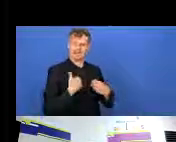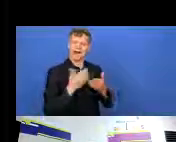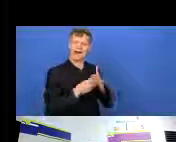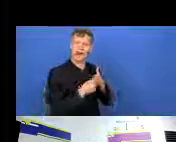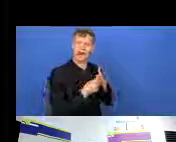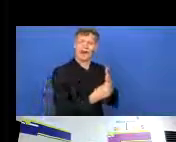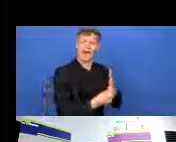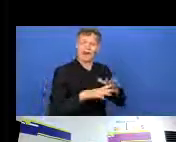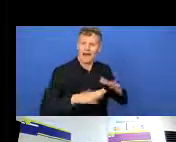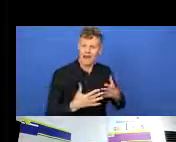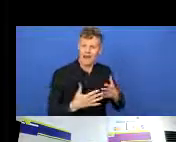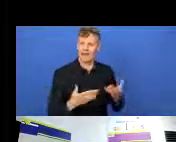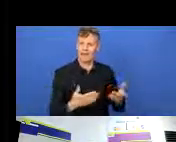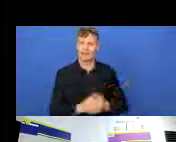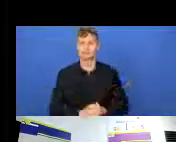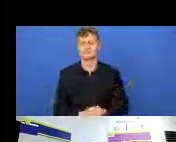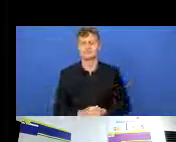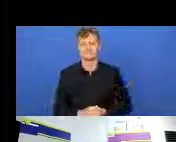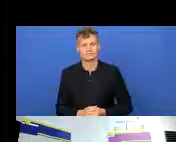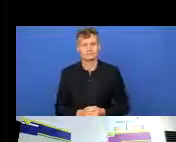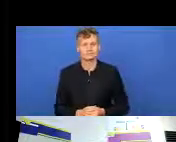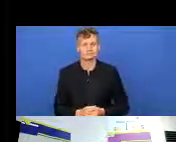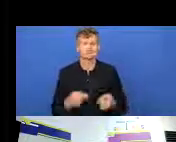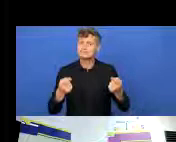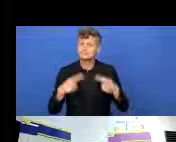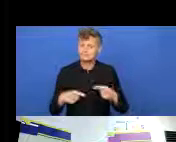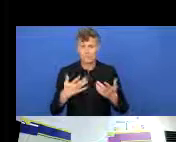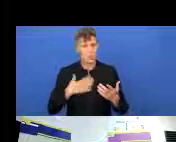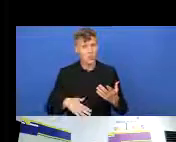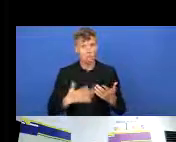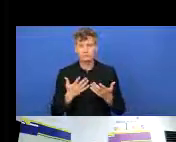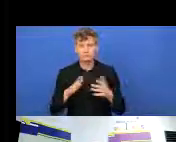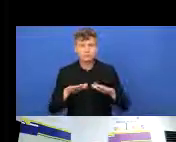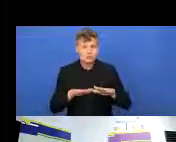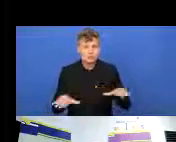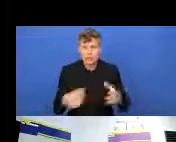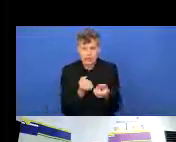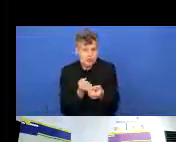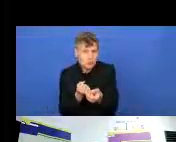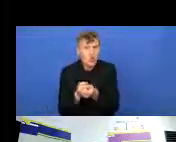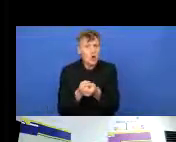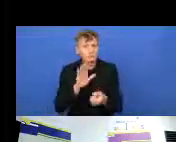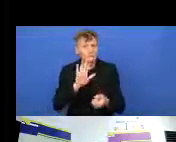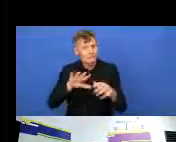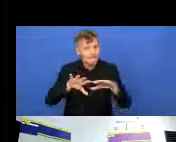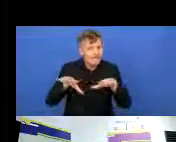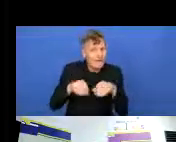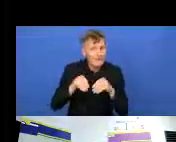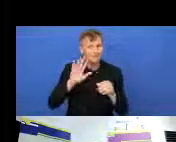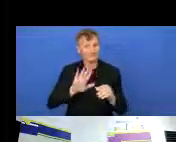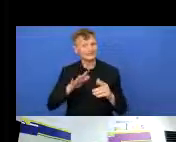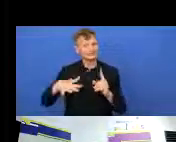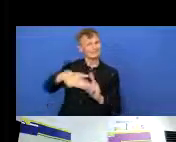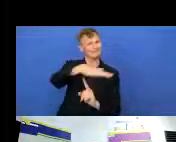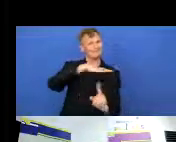mieux soutenir l'enfant, sa famille et ses milieux de vie au sein d'un environnement inclusif, le dépistage précoce des